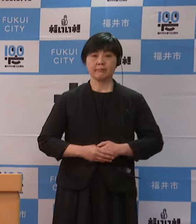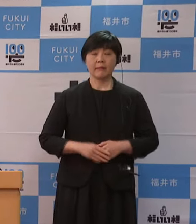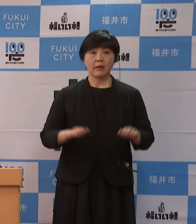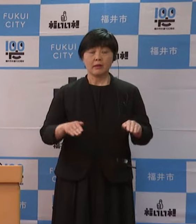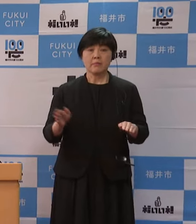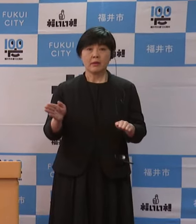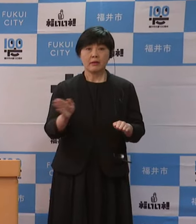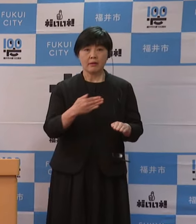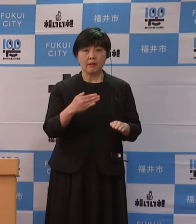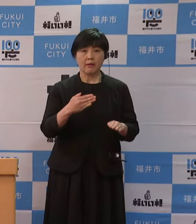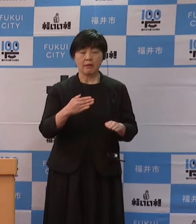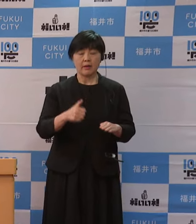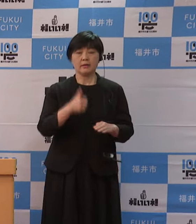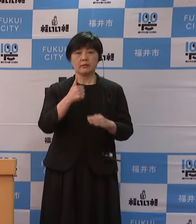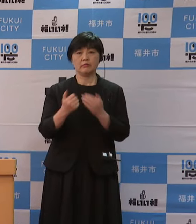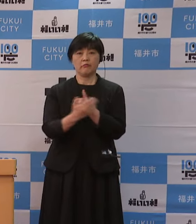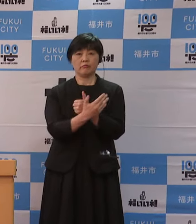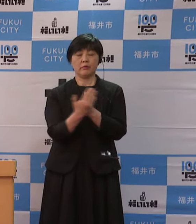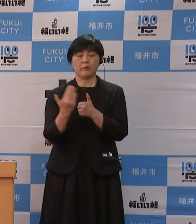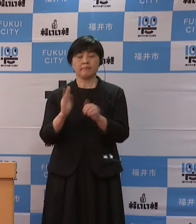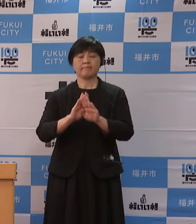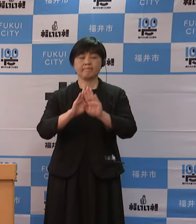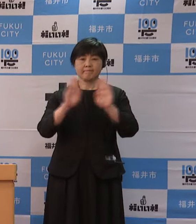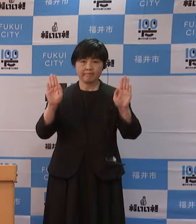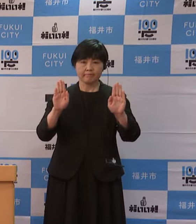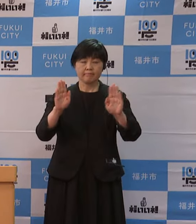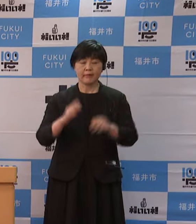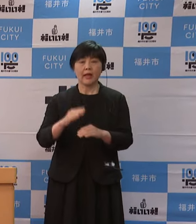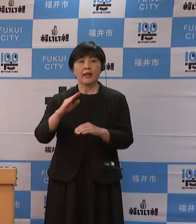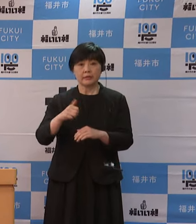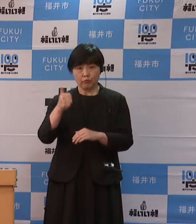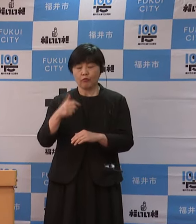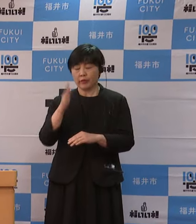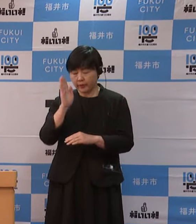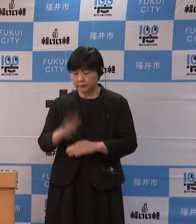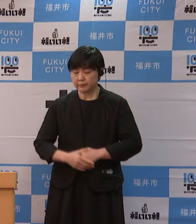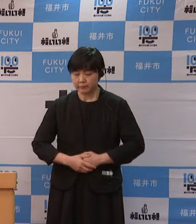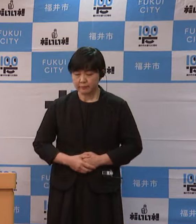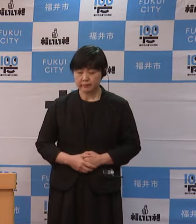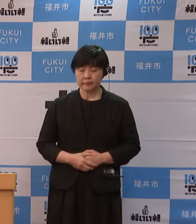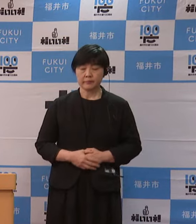ただいまより市長記者会見を行います。それでは市長お願いいたします。